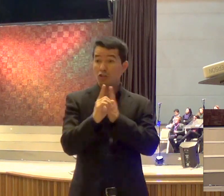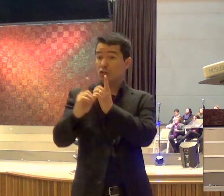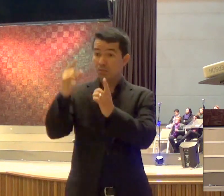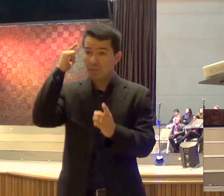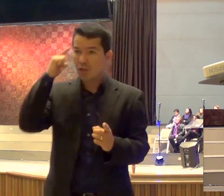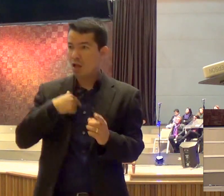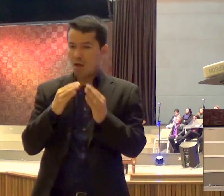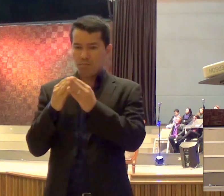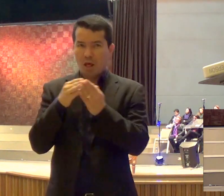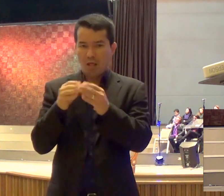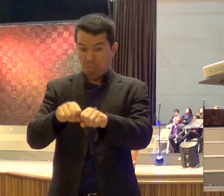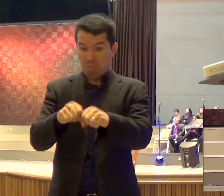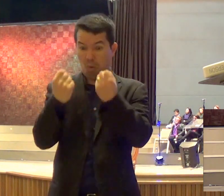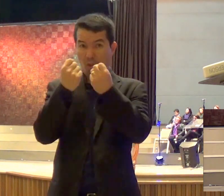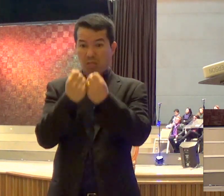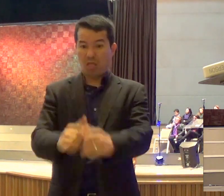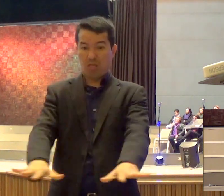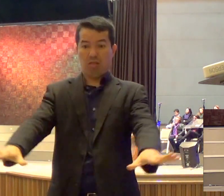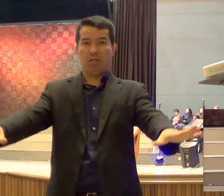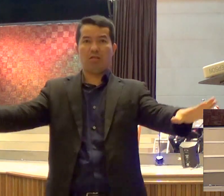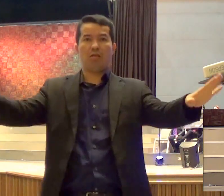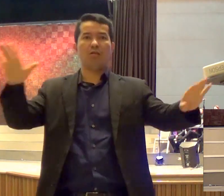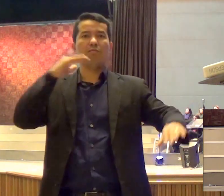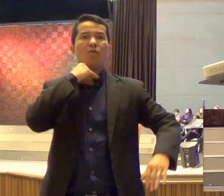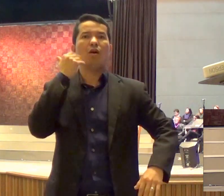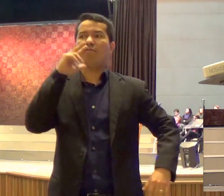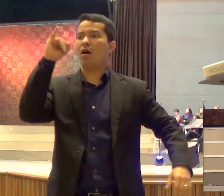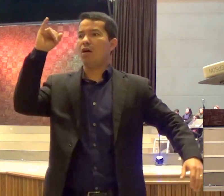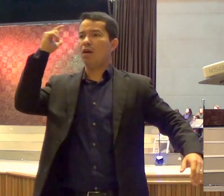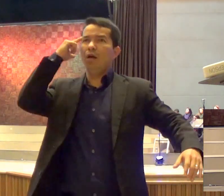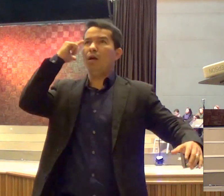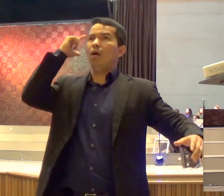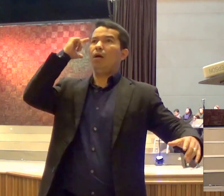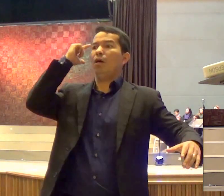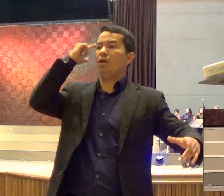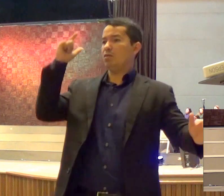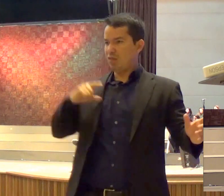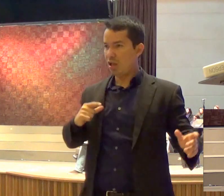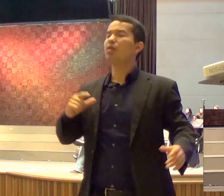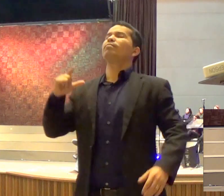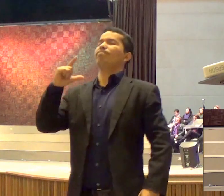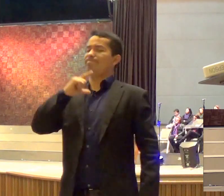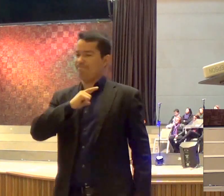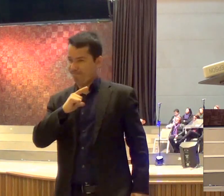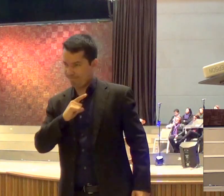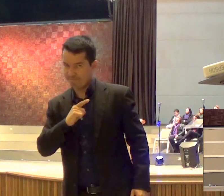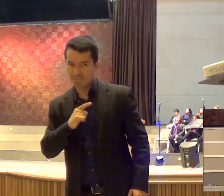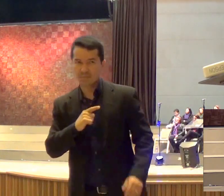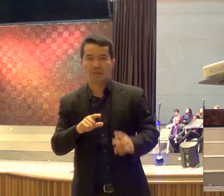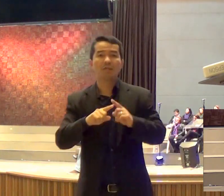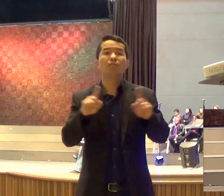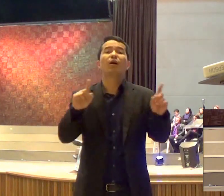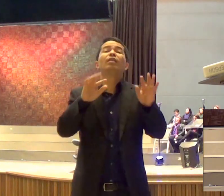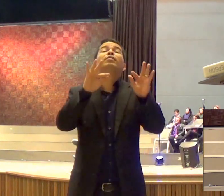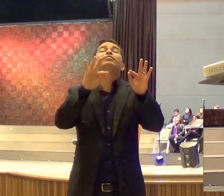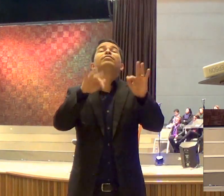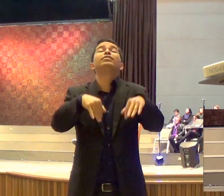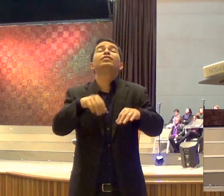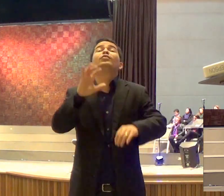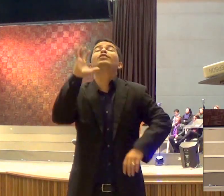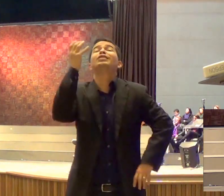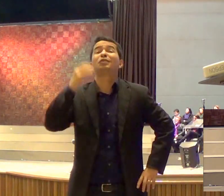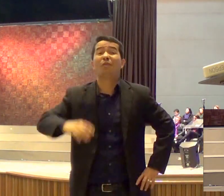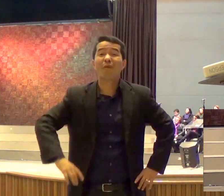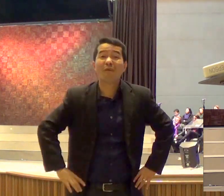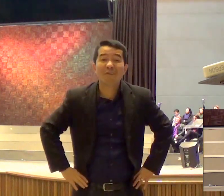pelas ondas por ser mas no final o